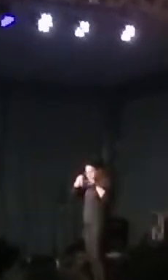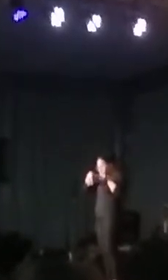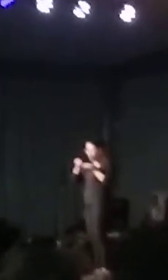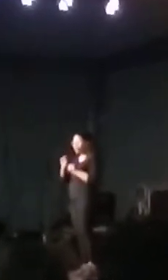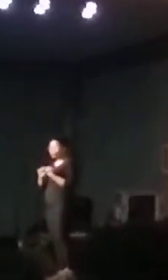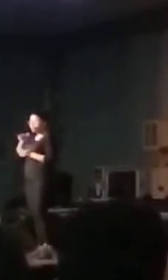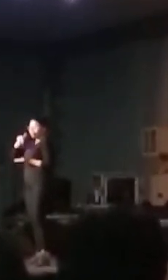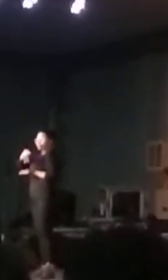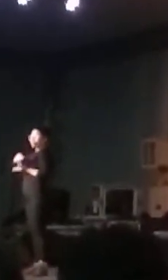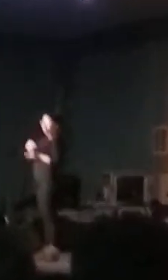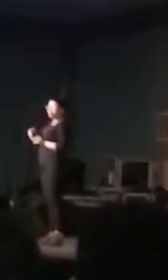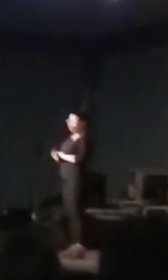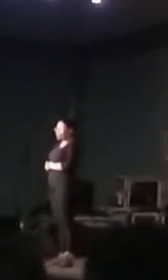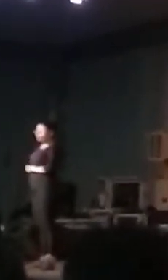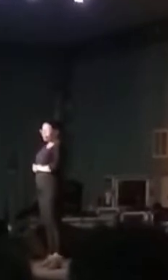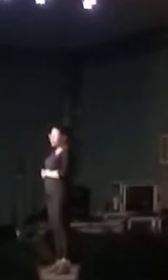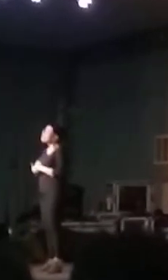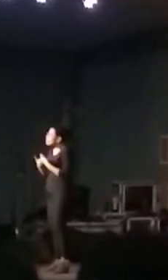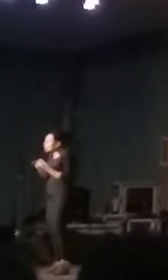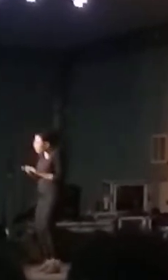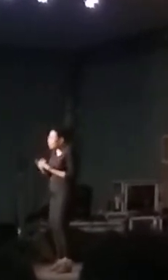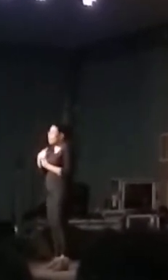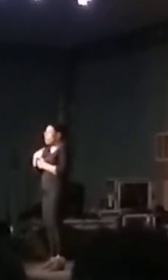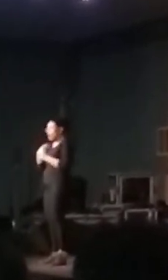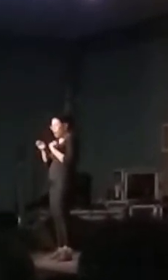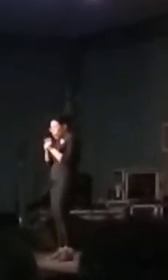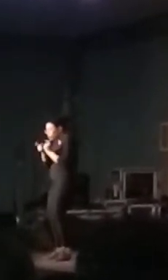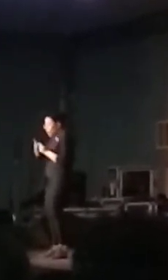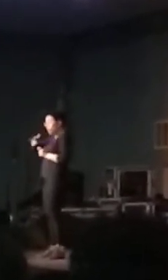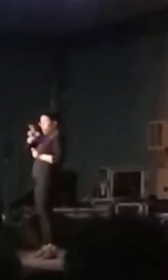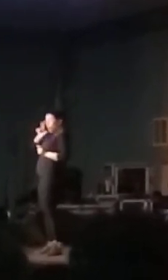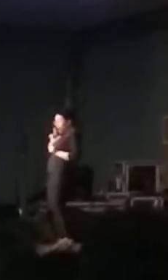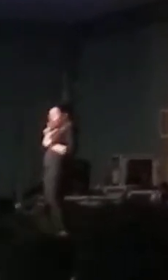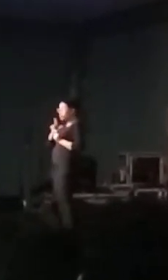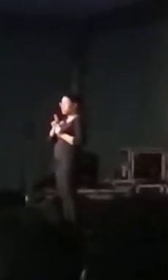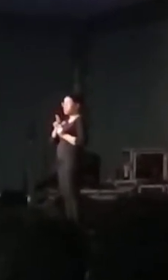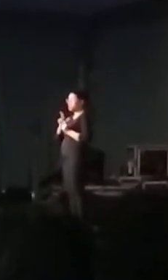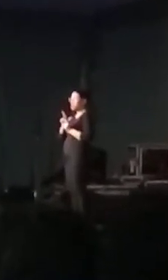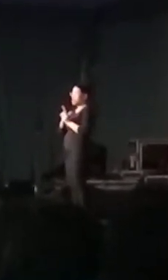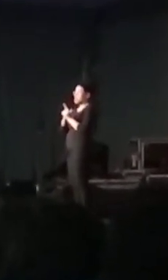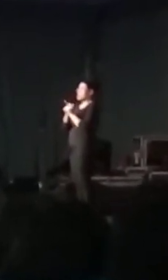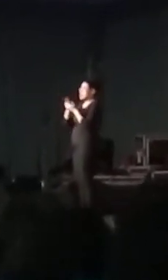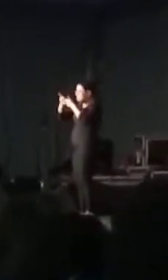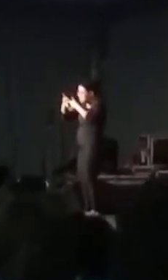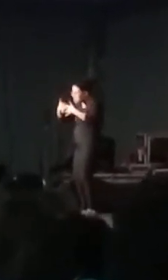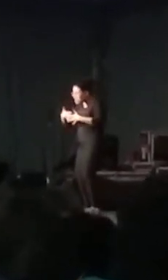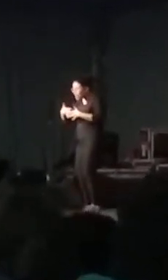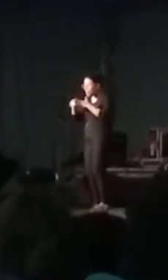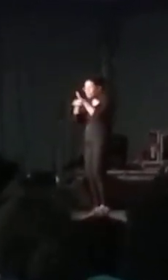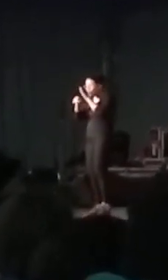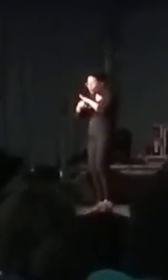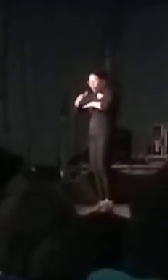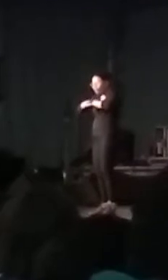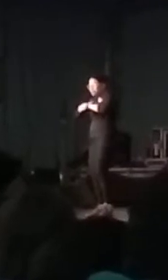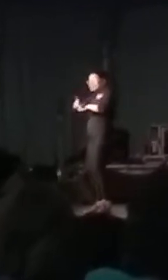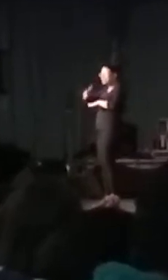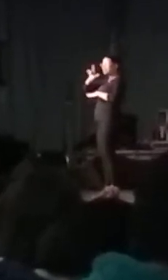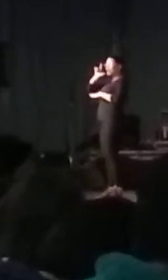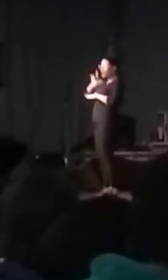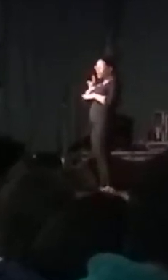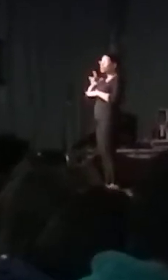caso era eu. Então, eu tive reunião com o Antônio, expliquei o caso para o Antônio, as perguntas nós formulamos. Tinha